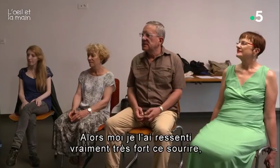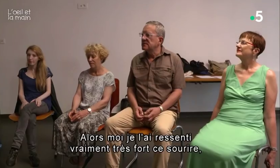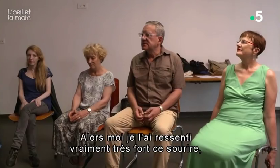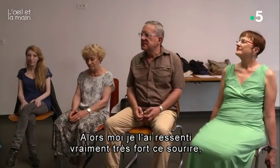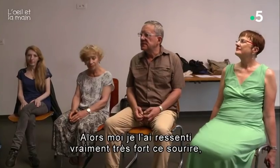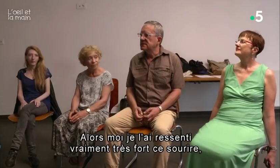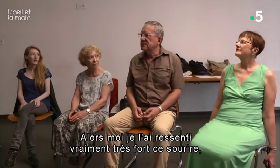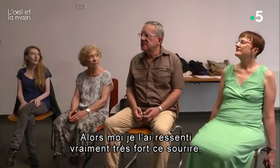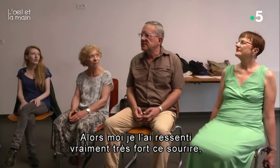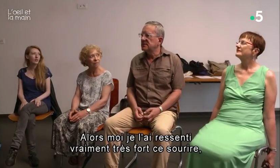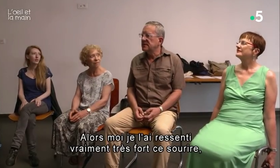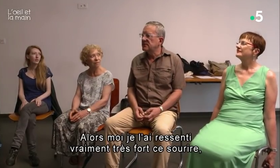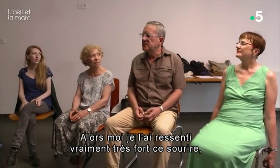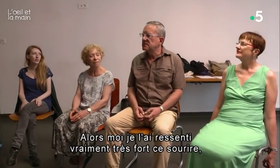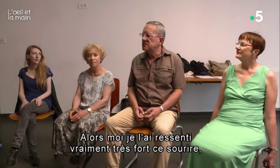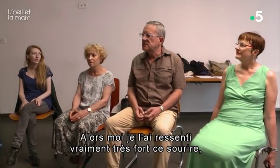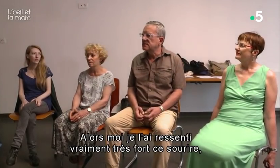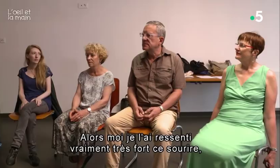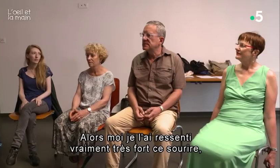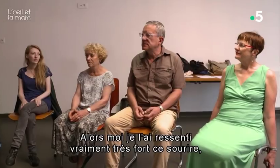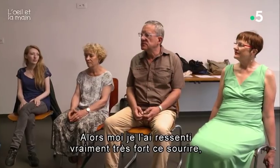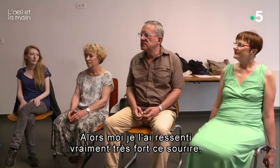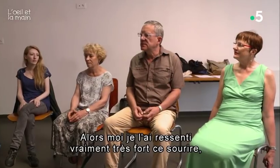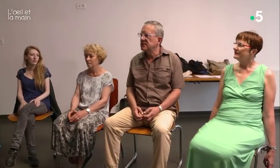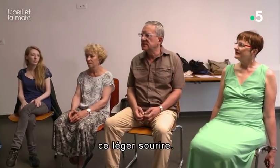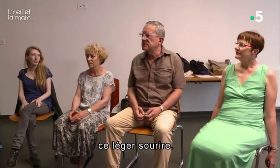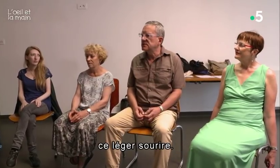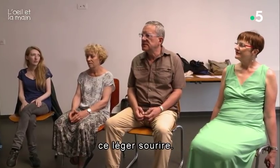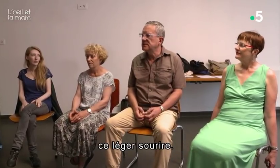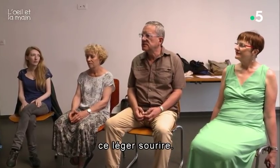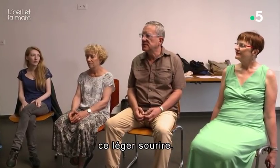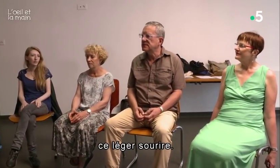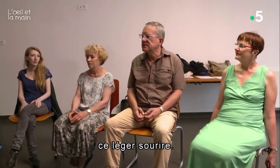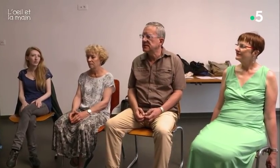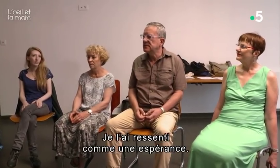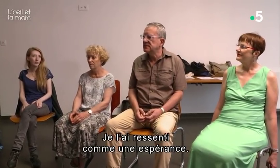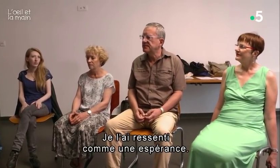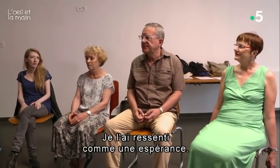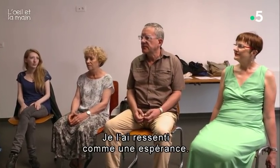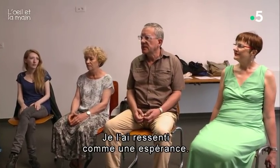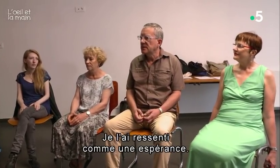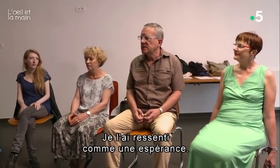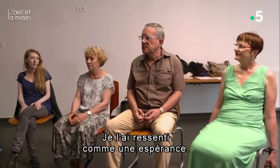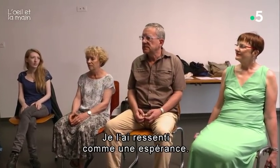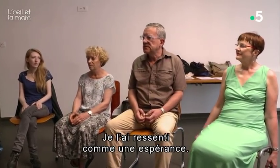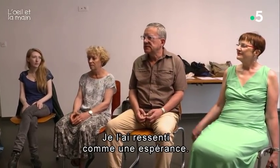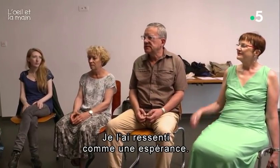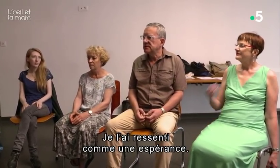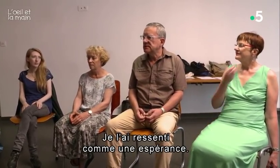Alors moi, je l'ai ressenti vraiment très fort, ce sourire, ce léger sourire. C'était... Moi, je l'ai ressenti